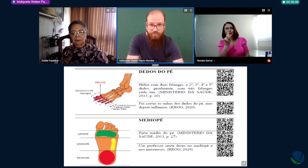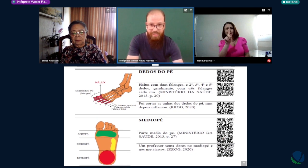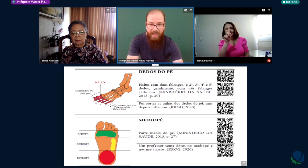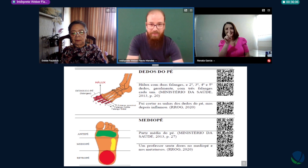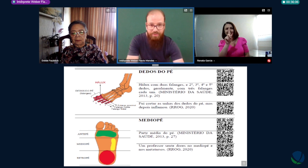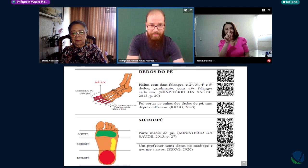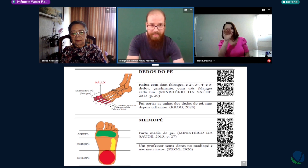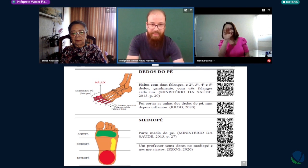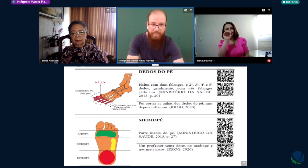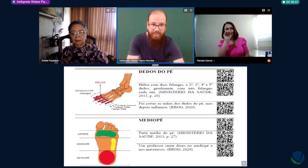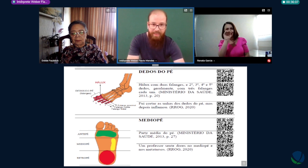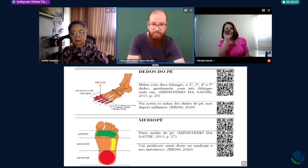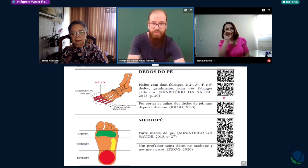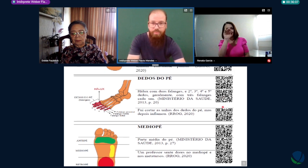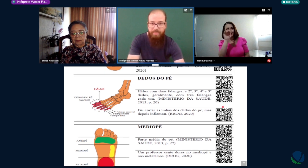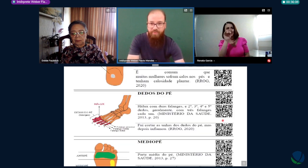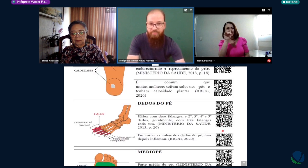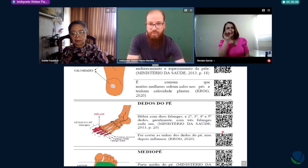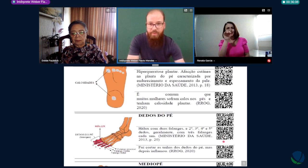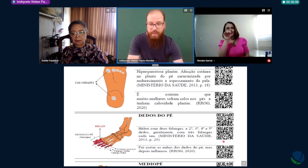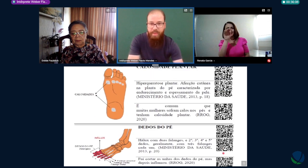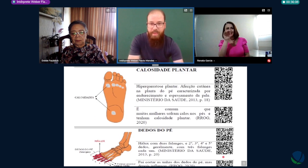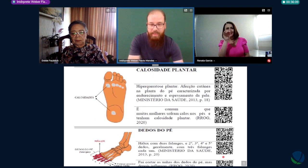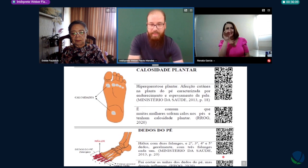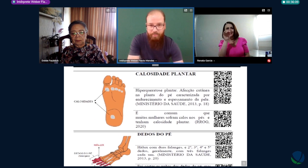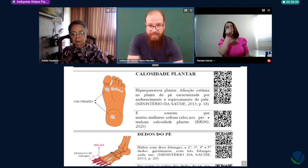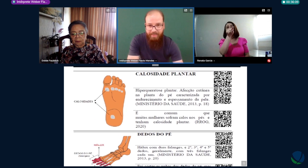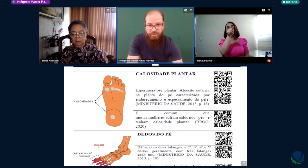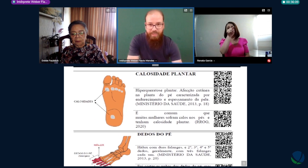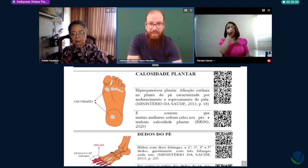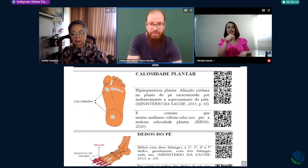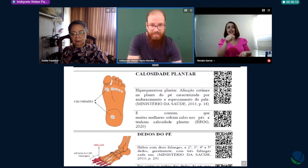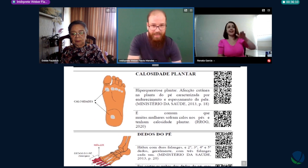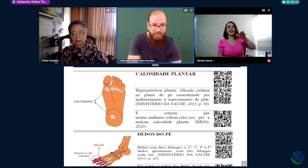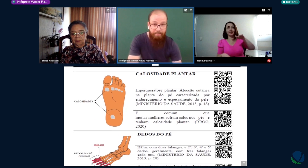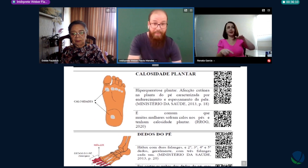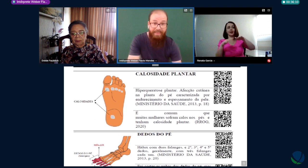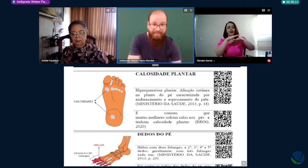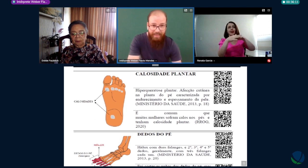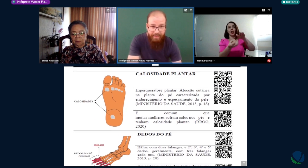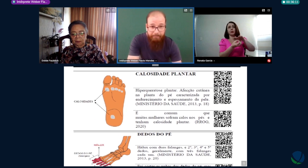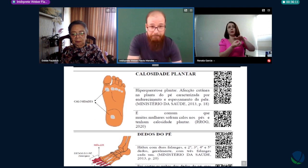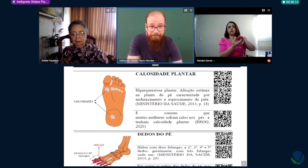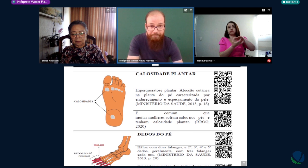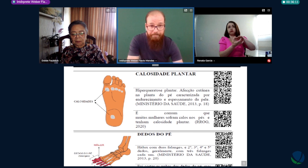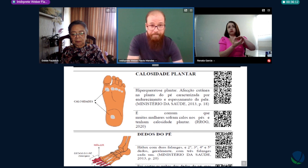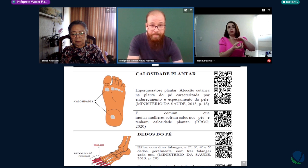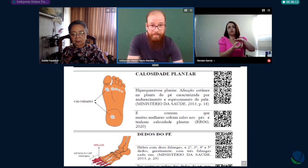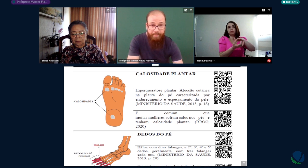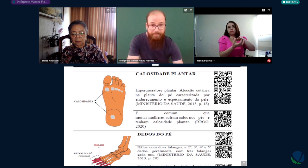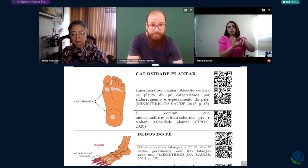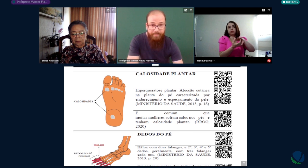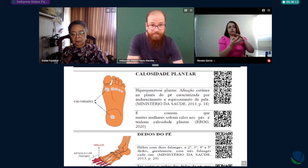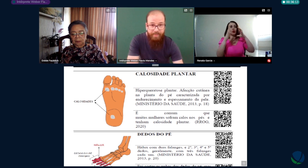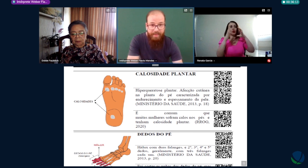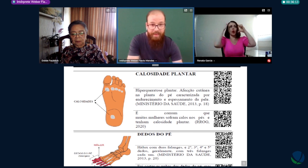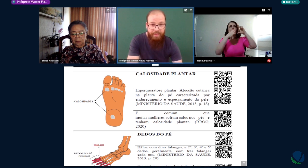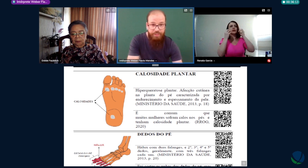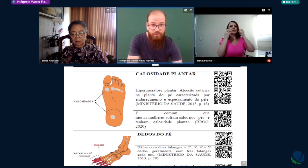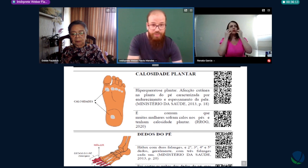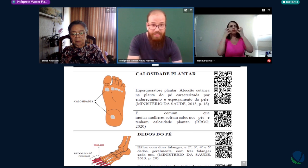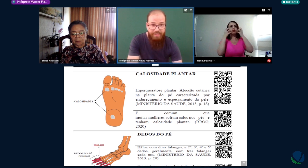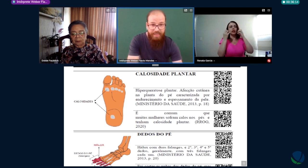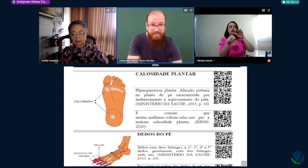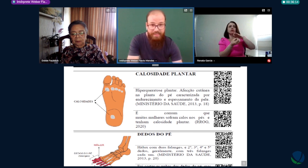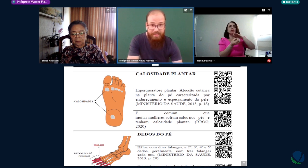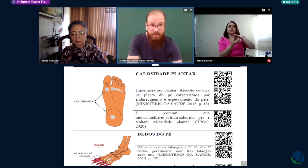denominado de os calos do pé, denominado, pode subir, por favor, é denominado de calosidade plantar. E aí